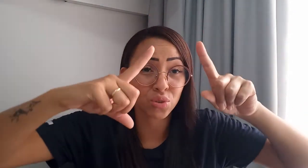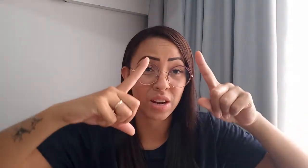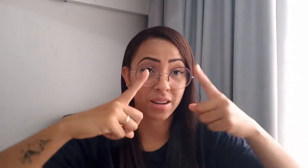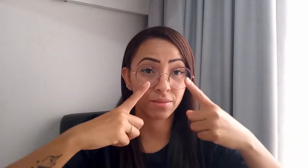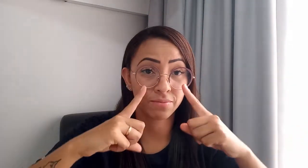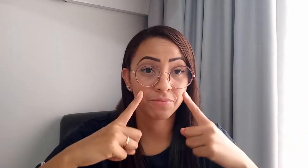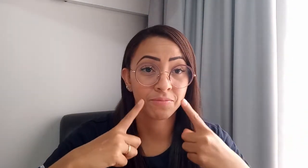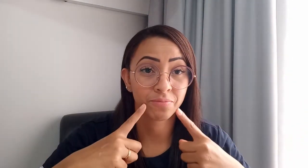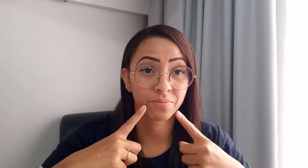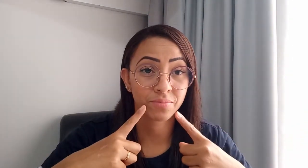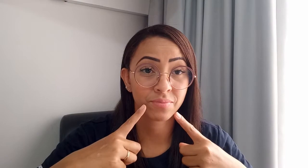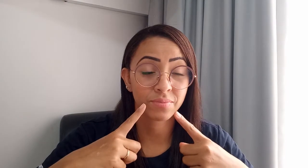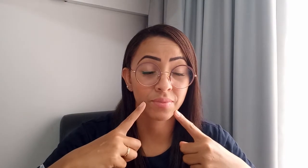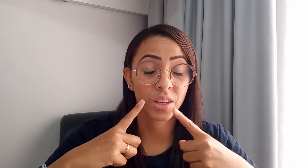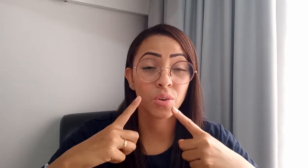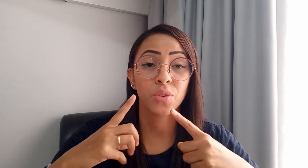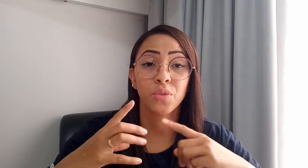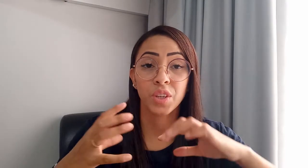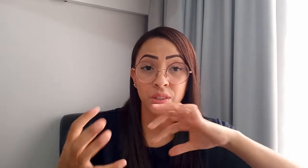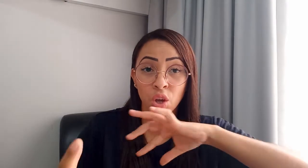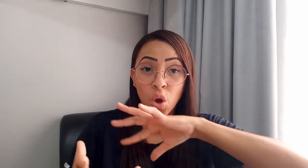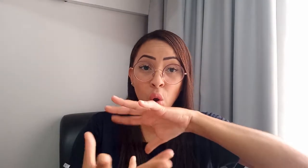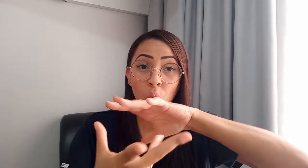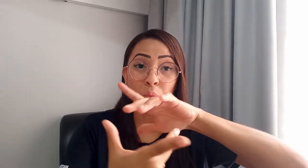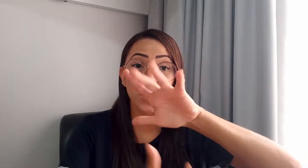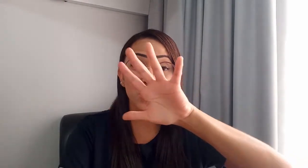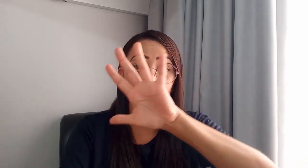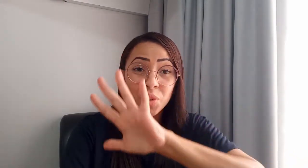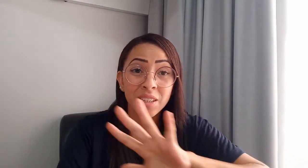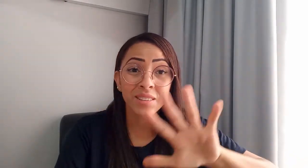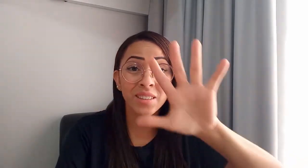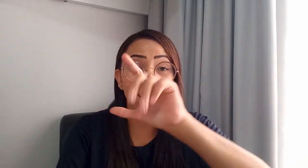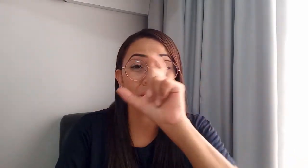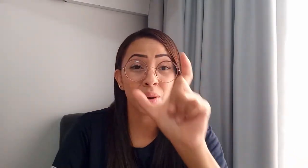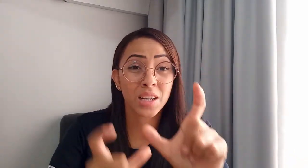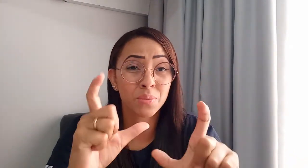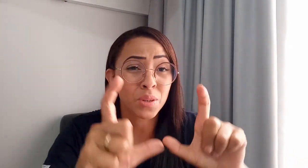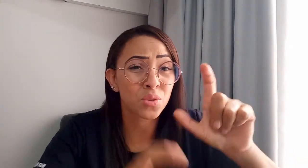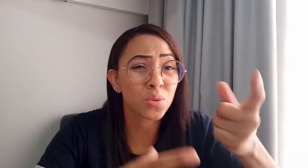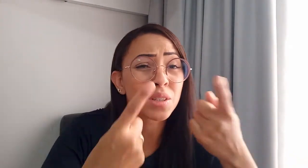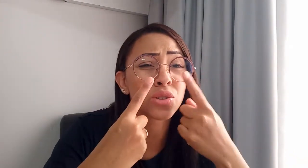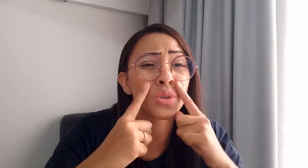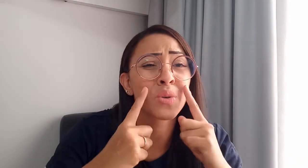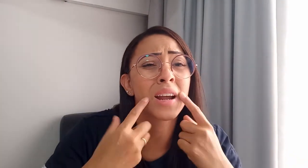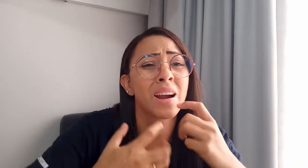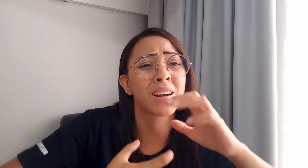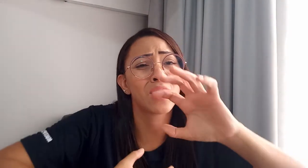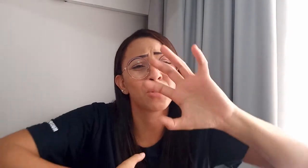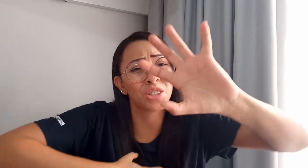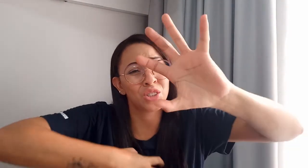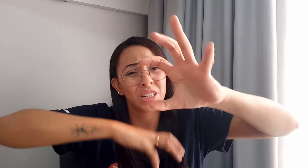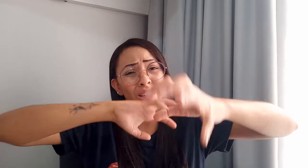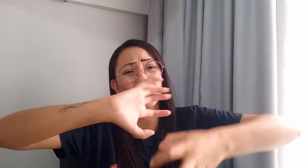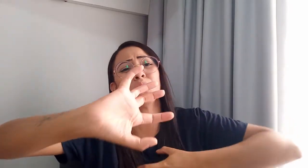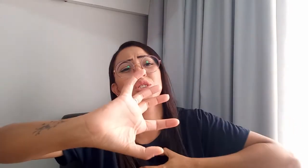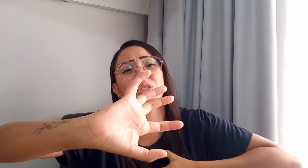choraram. Então eu fiz o mundo inteiro, as pessoas chorar ao sentir a dor de